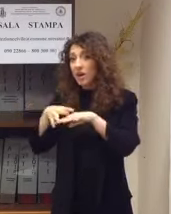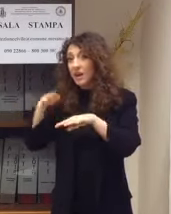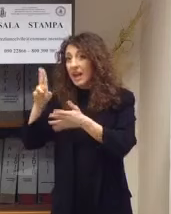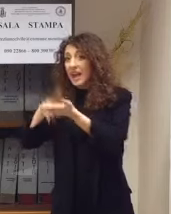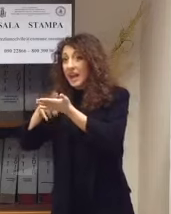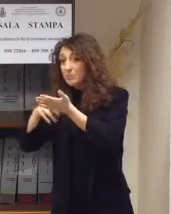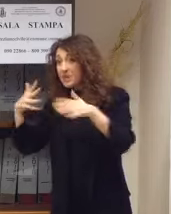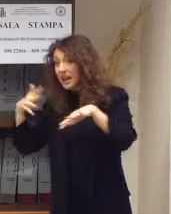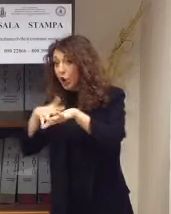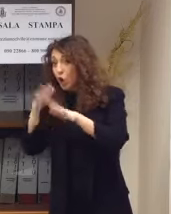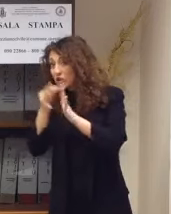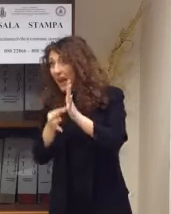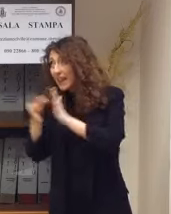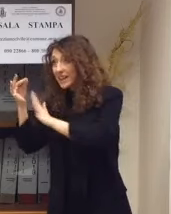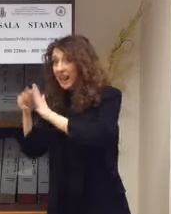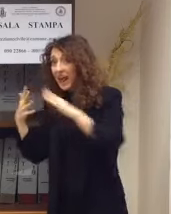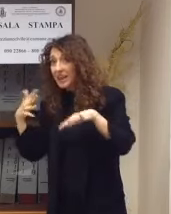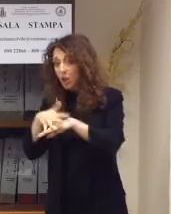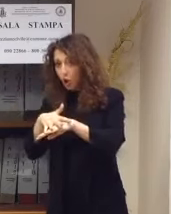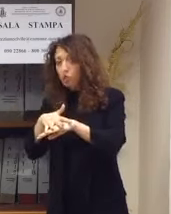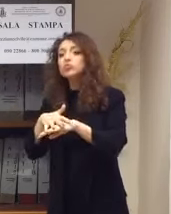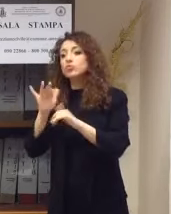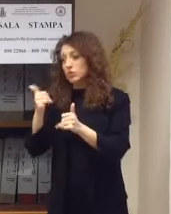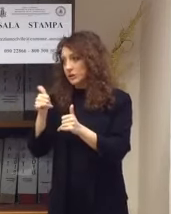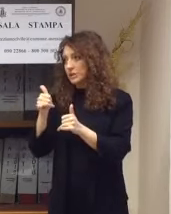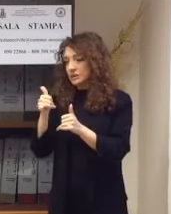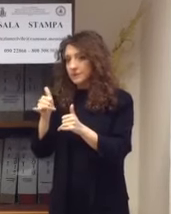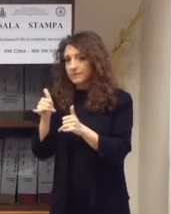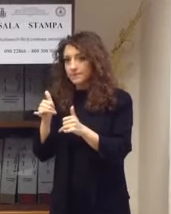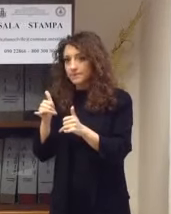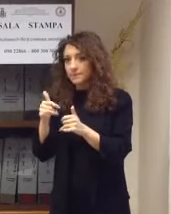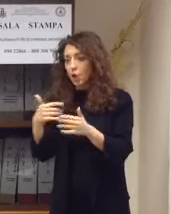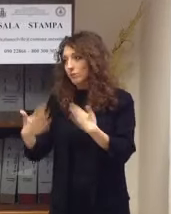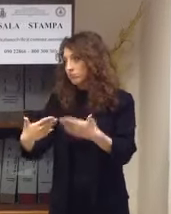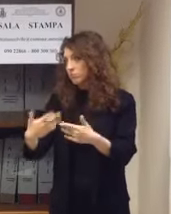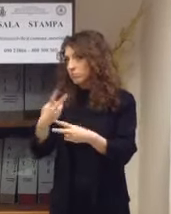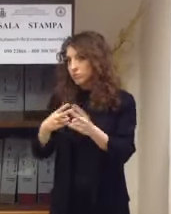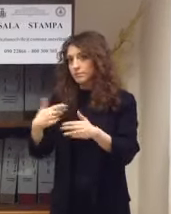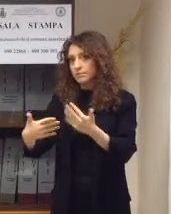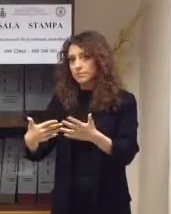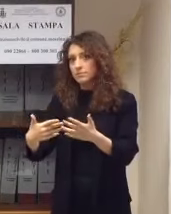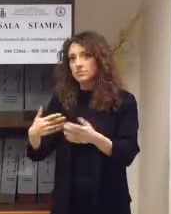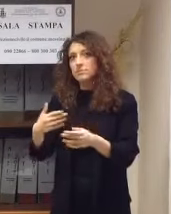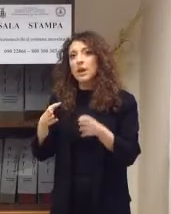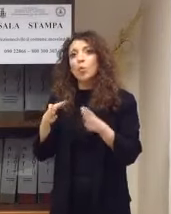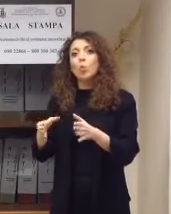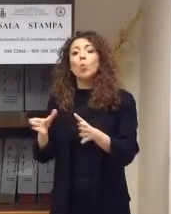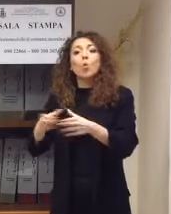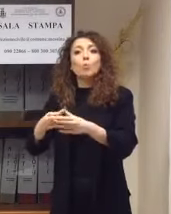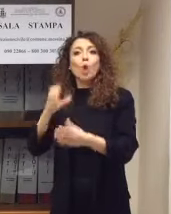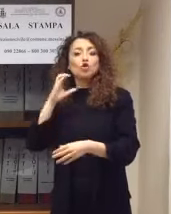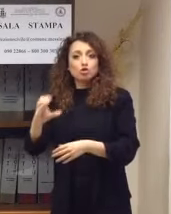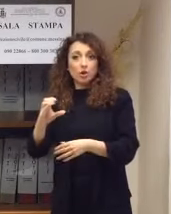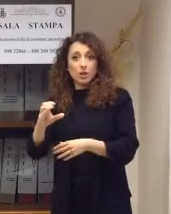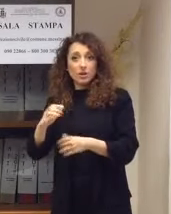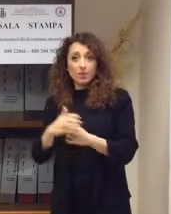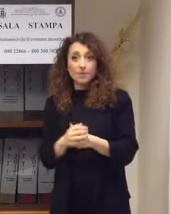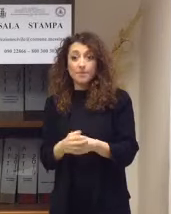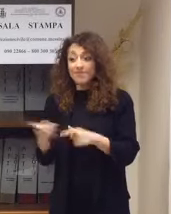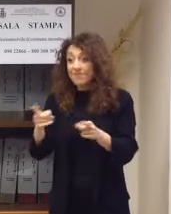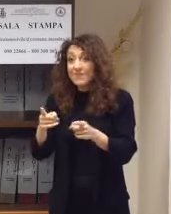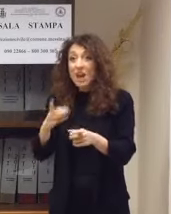sì, perché man mano ci arrivano altri sbloccheremo dati. Ora comunque cerchiamo di velocizzare anche la lettera C. Nel frattempo vi abbiamo detto che chi è nella lettera